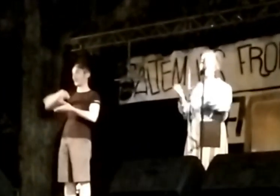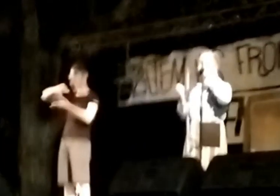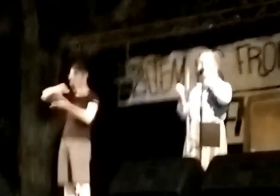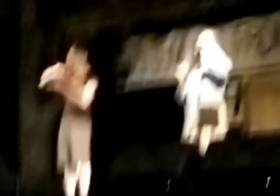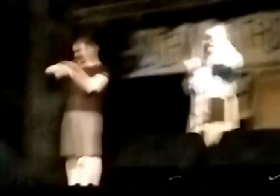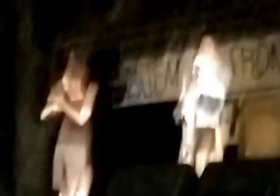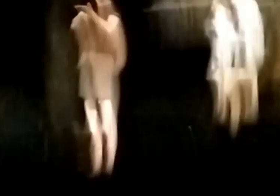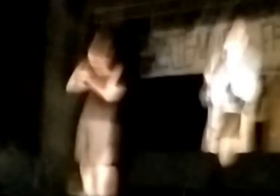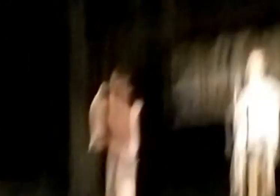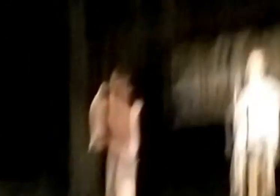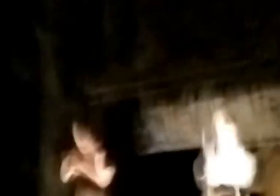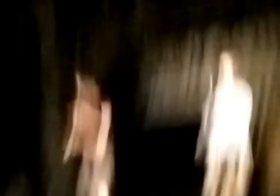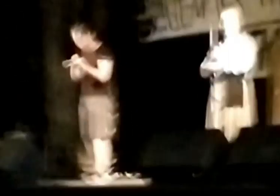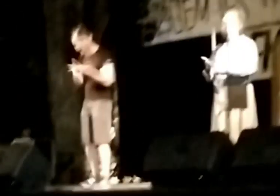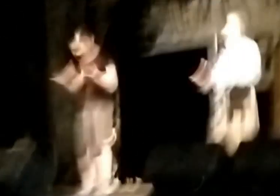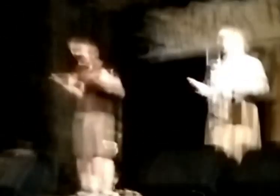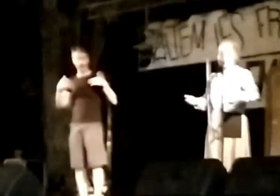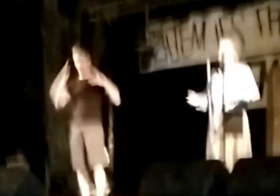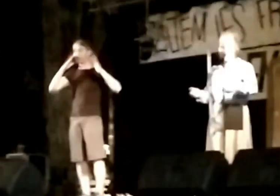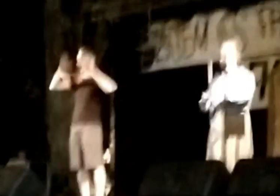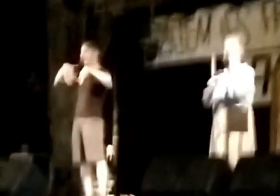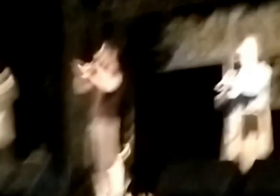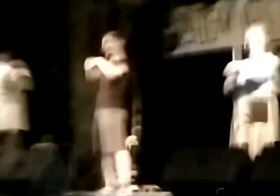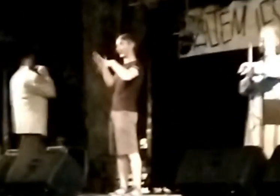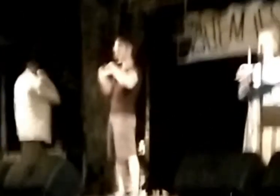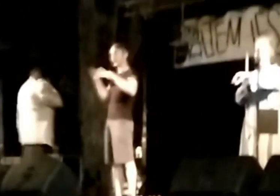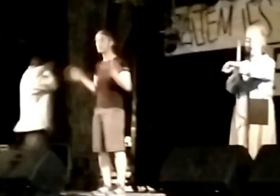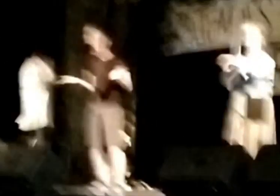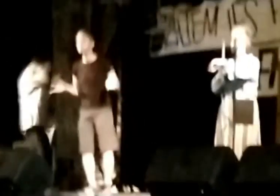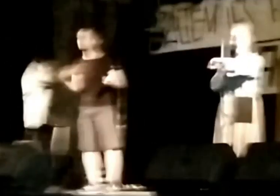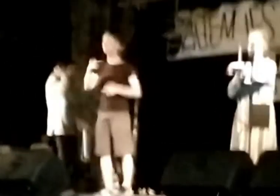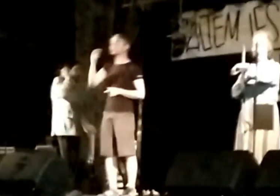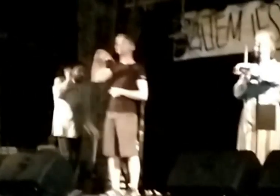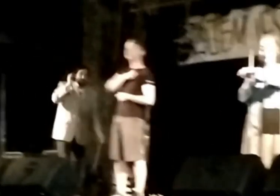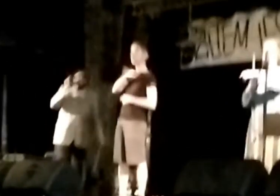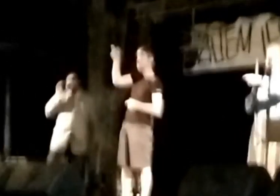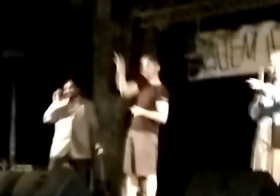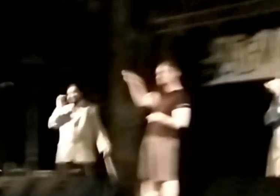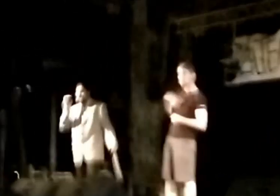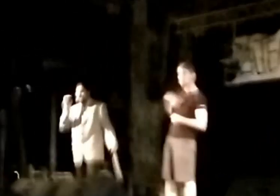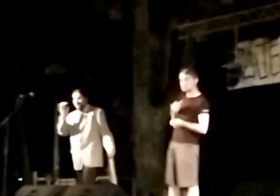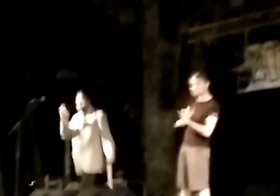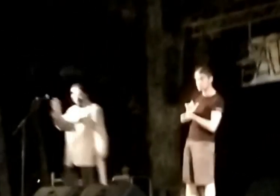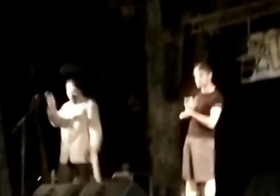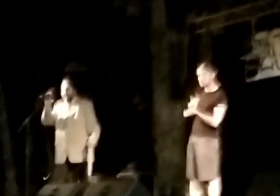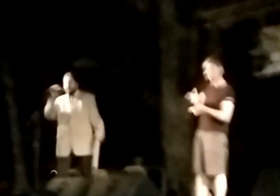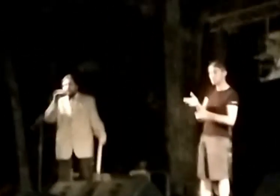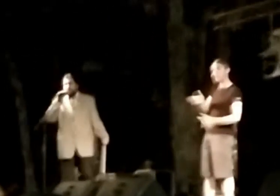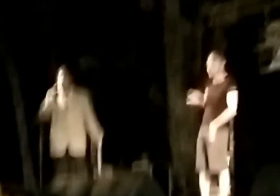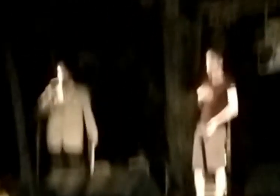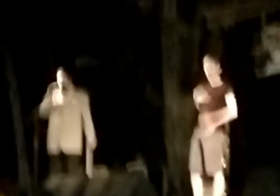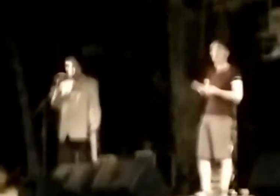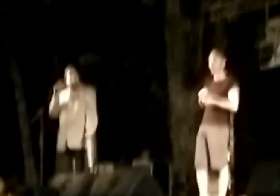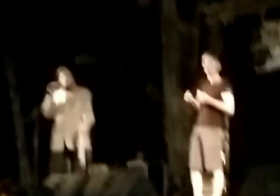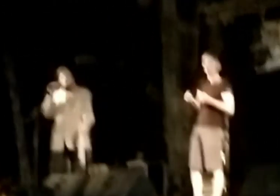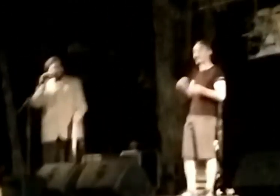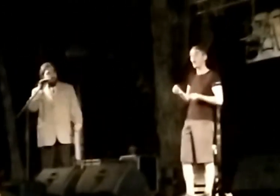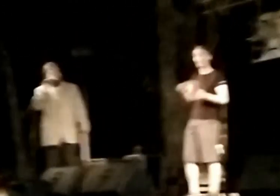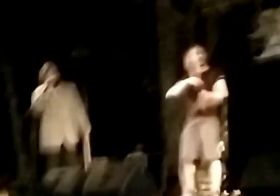però no he vist ni contracte ni he vist res i aquest paio no arriba i com que no arriba no sé ni què